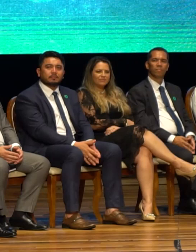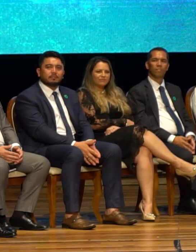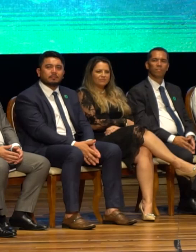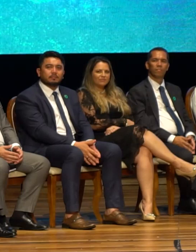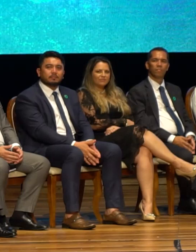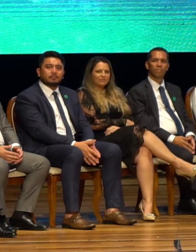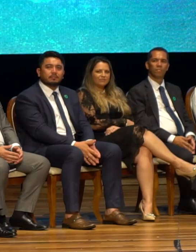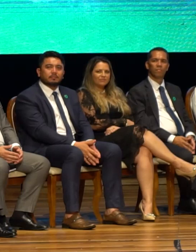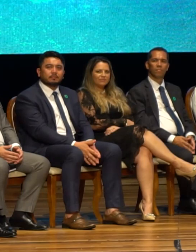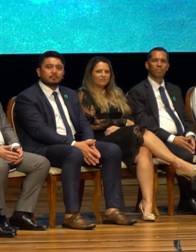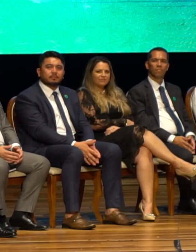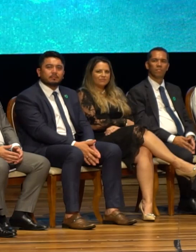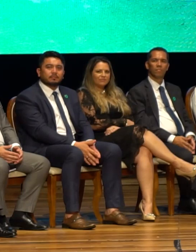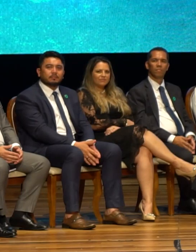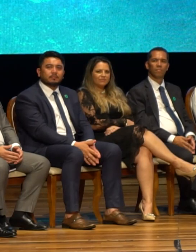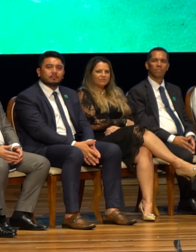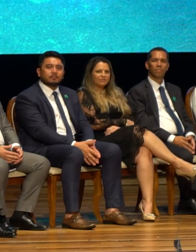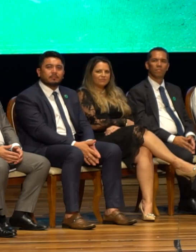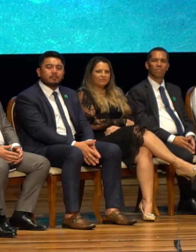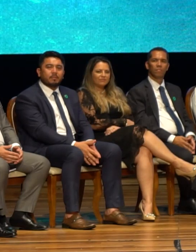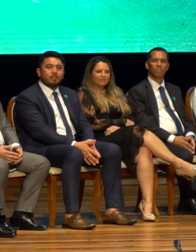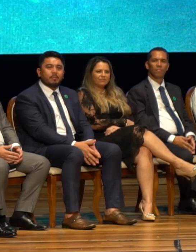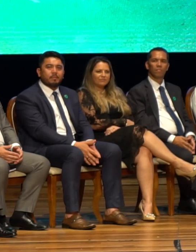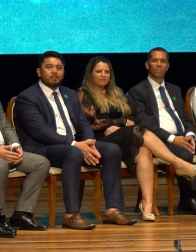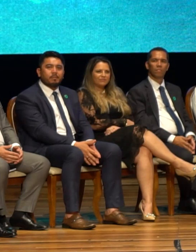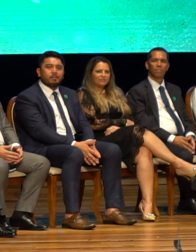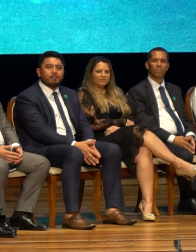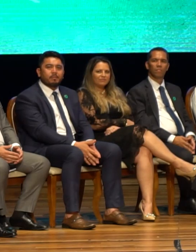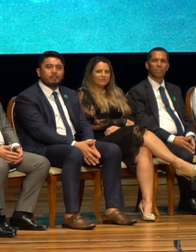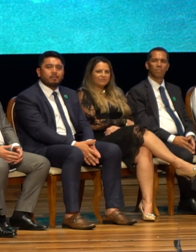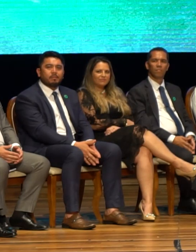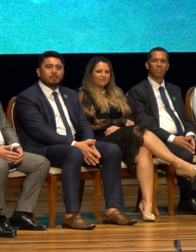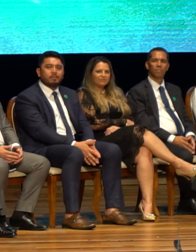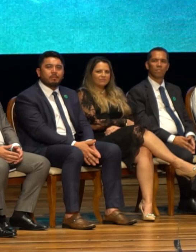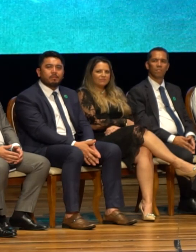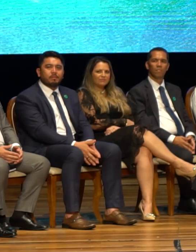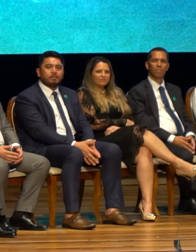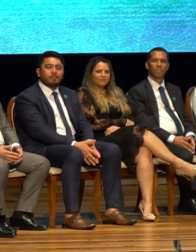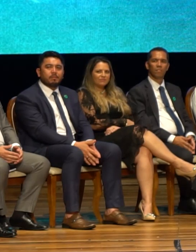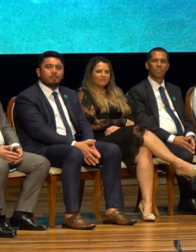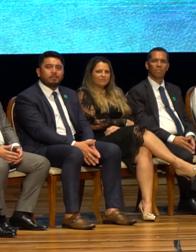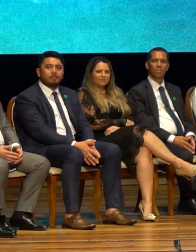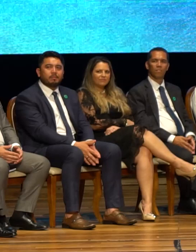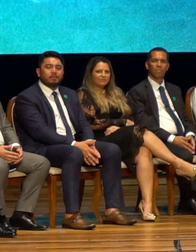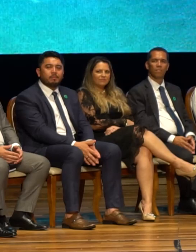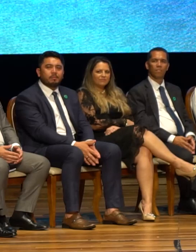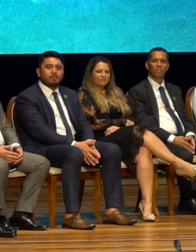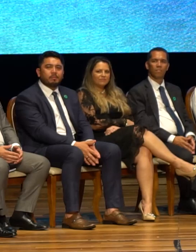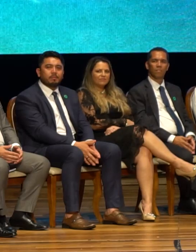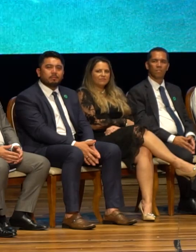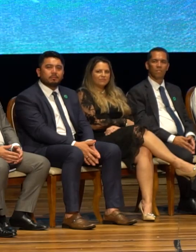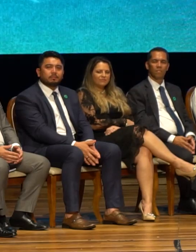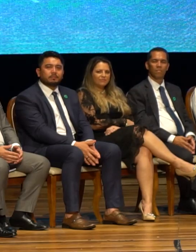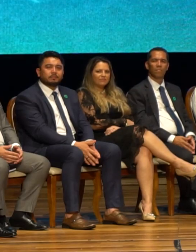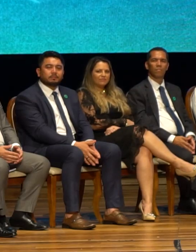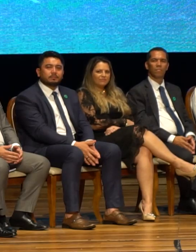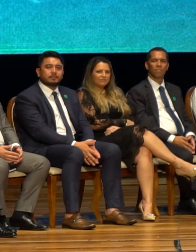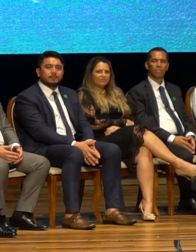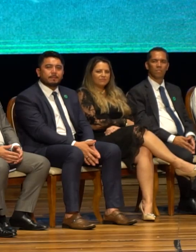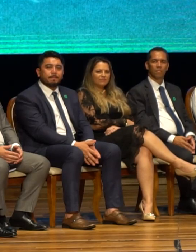ao Senhor, gratidão ao Estado de Rondônia. Muita coisa nós não temos para dar, mas lealdade,